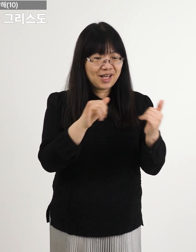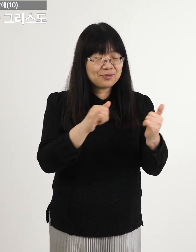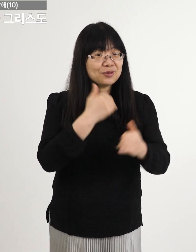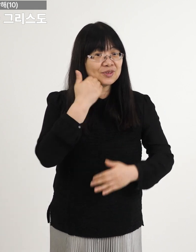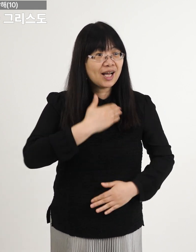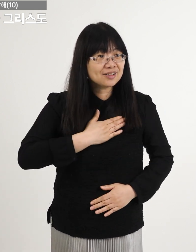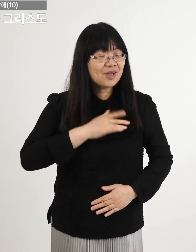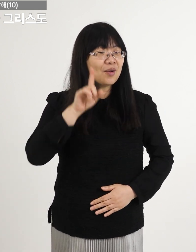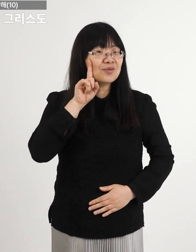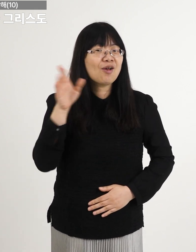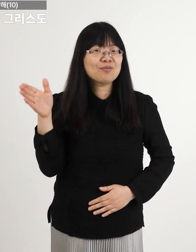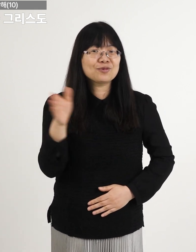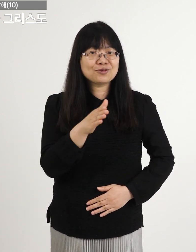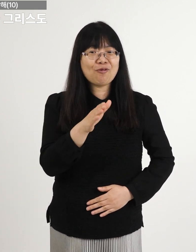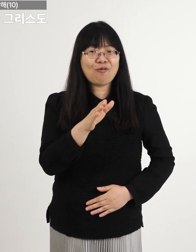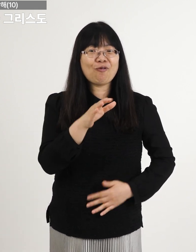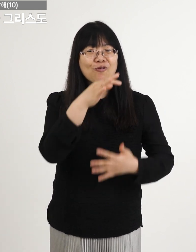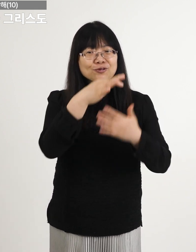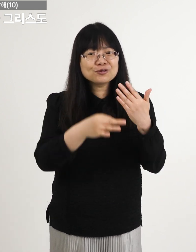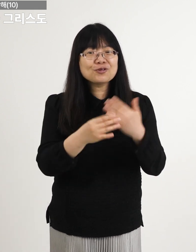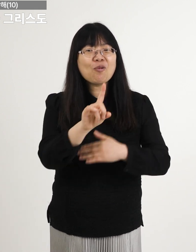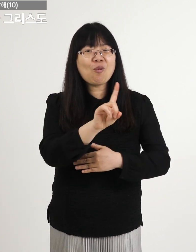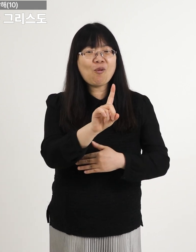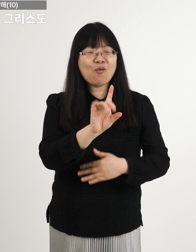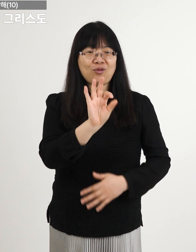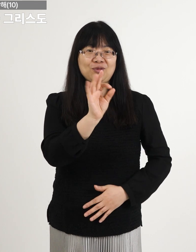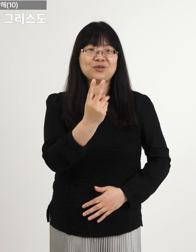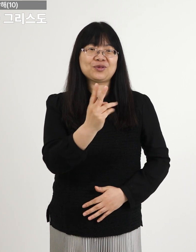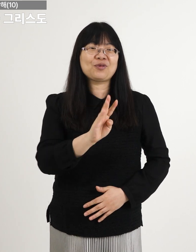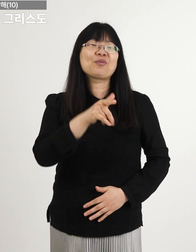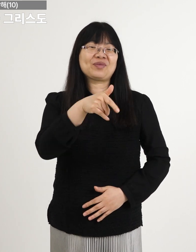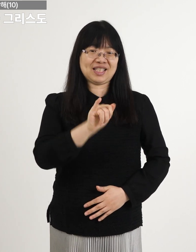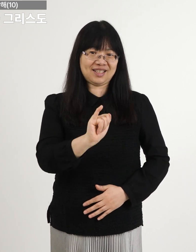내일부터 순서가 욥기입니다. 아마